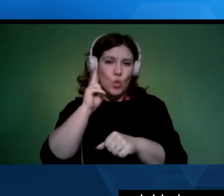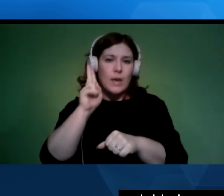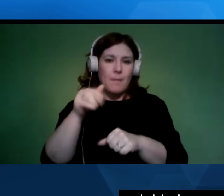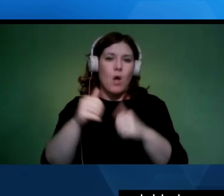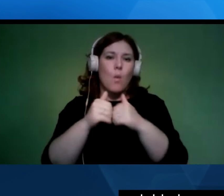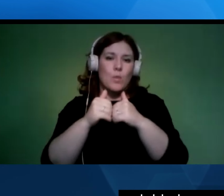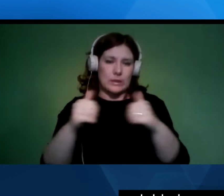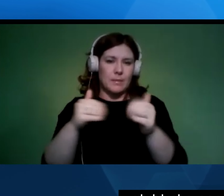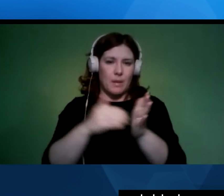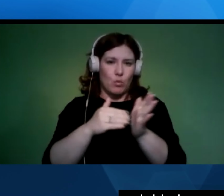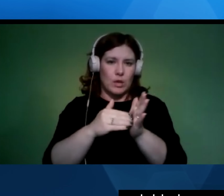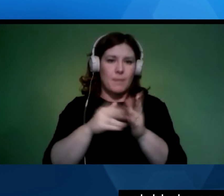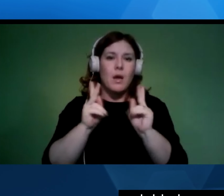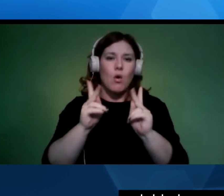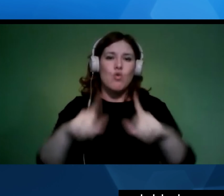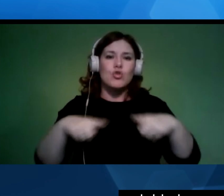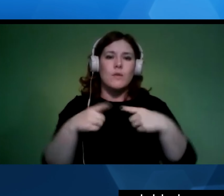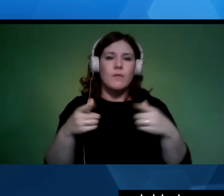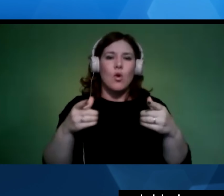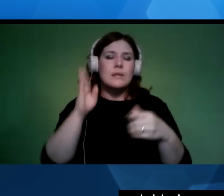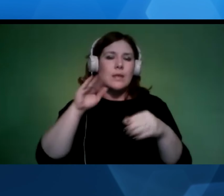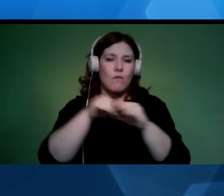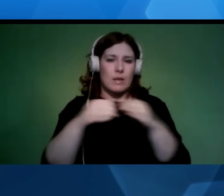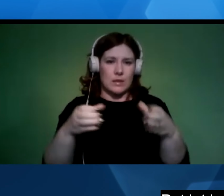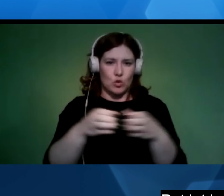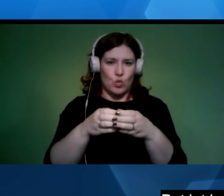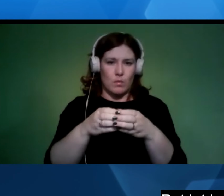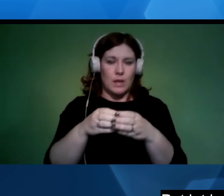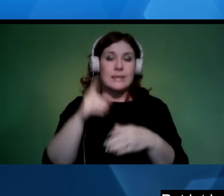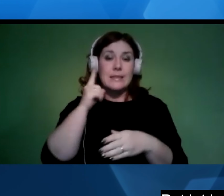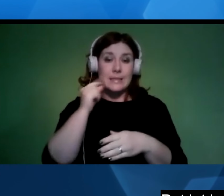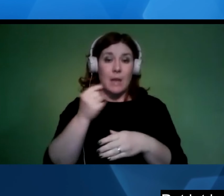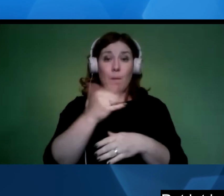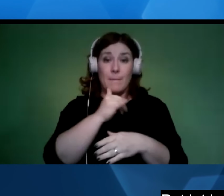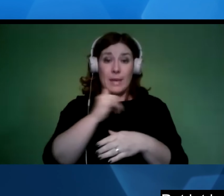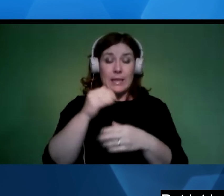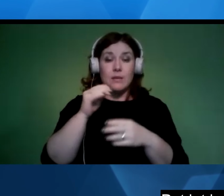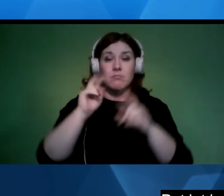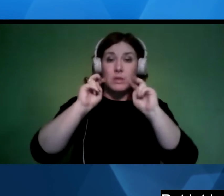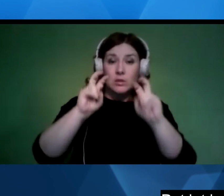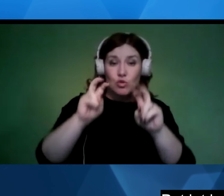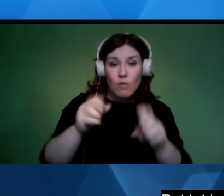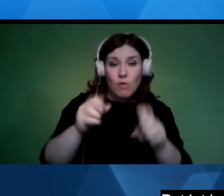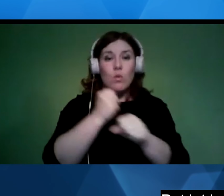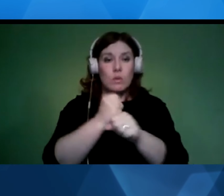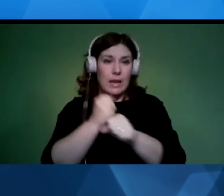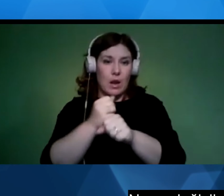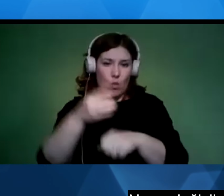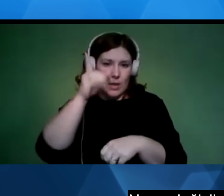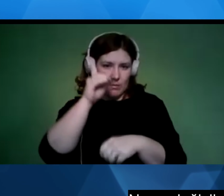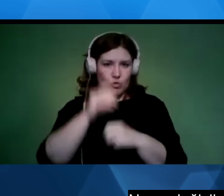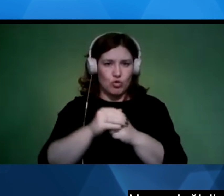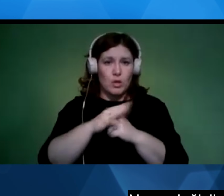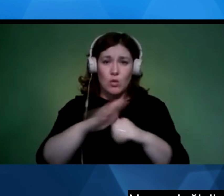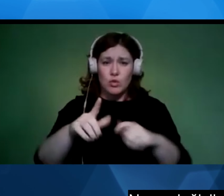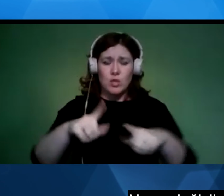s posebnimi potrebami v stanovanjski skupnosti. 5 let je raziskoval, delal in živel v Nemčiji. Na